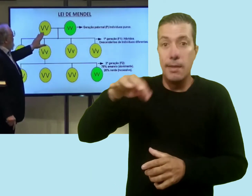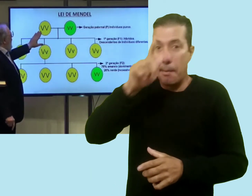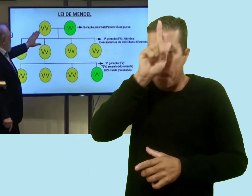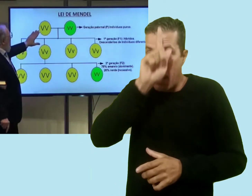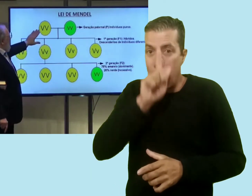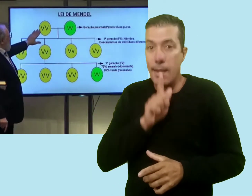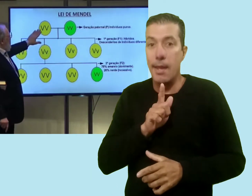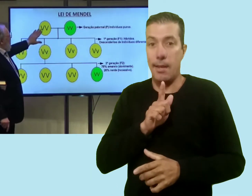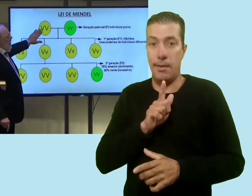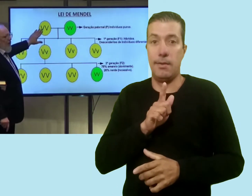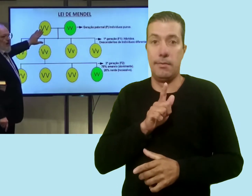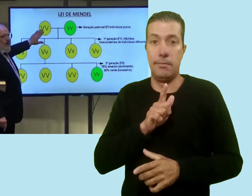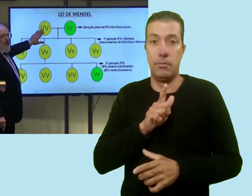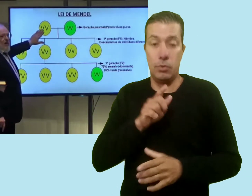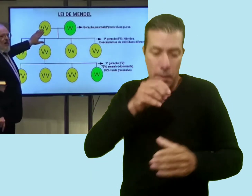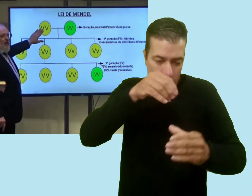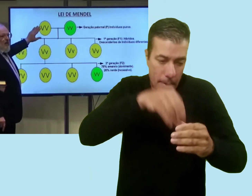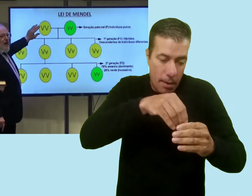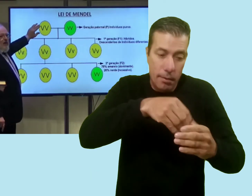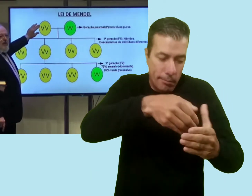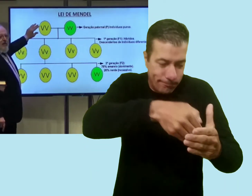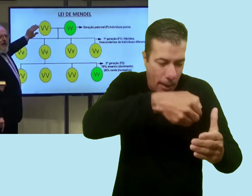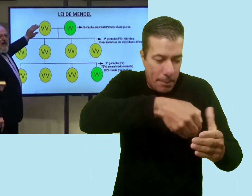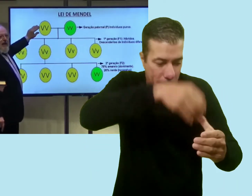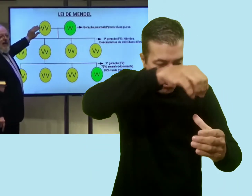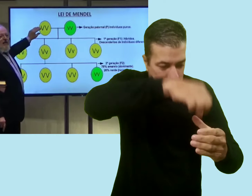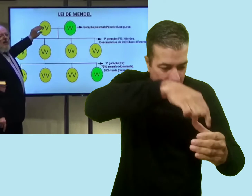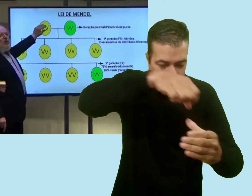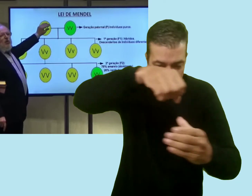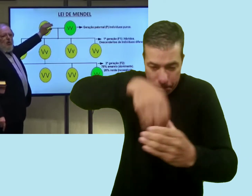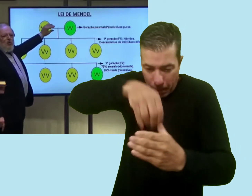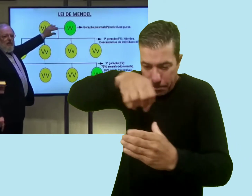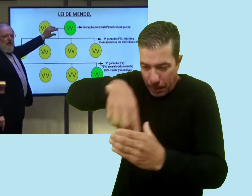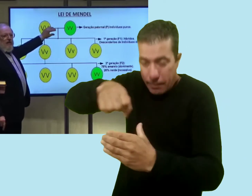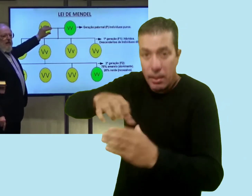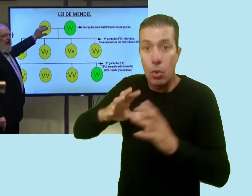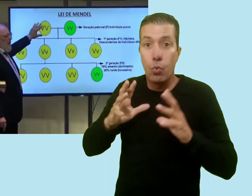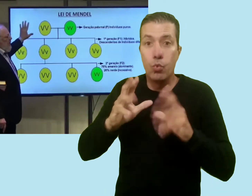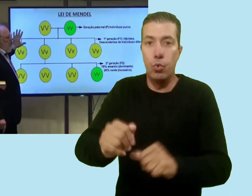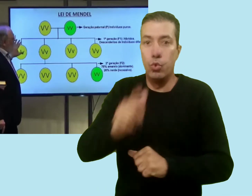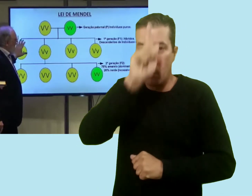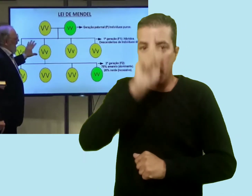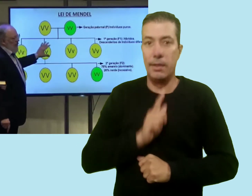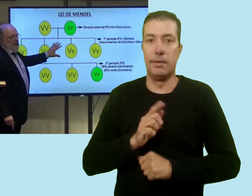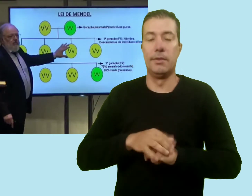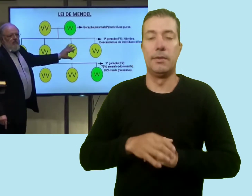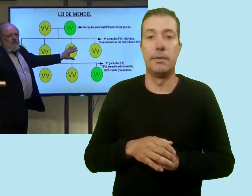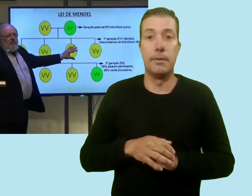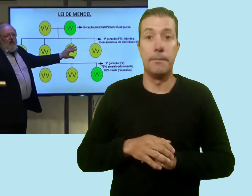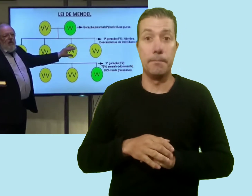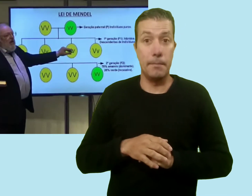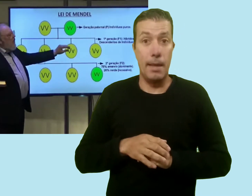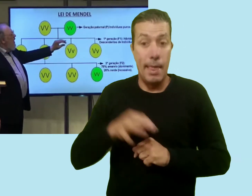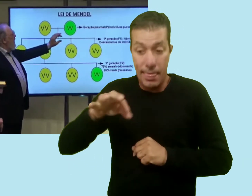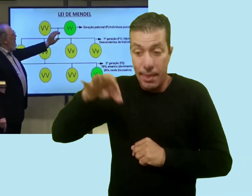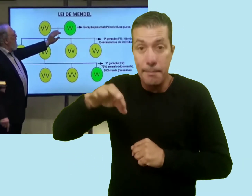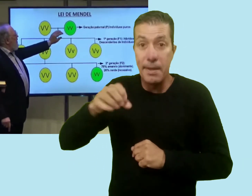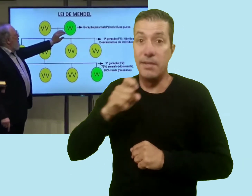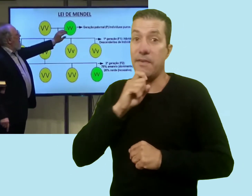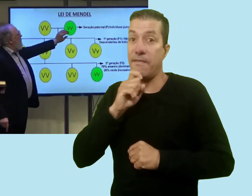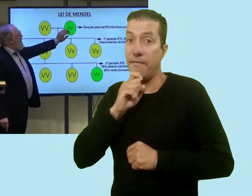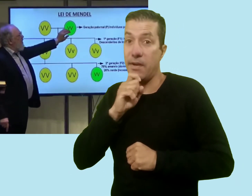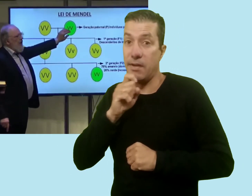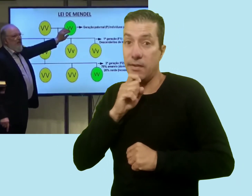sementes amarelas. Quando ele plantou sementes amarelas e cruzou com sementes amarelas, deu tudo amarelo. Quando ele